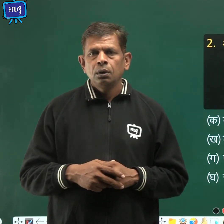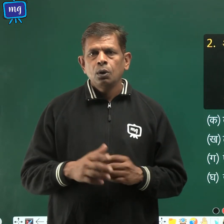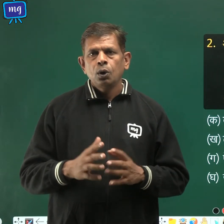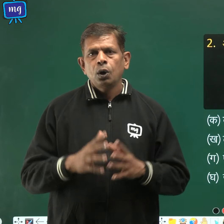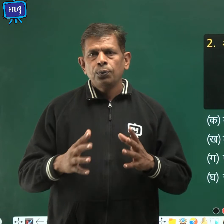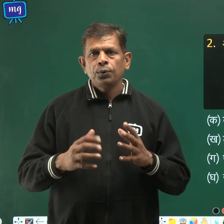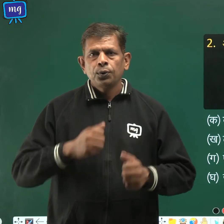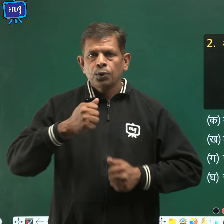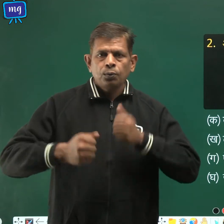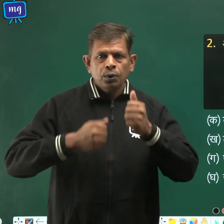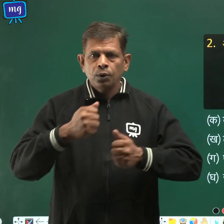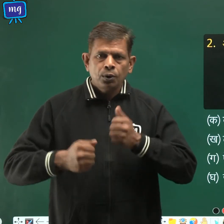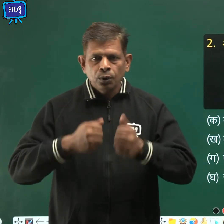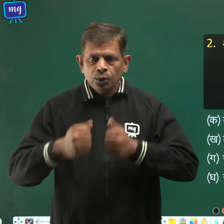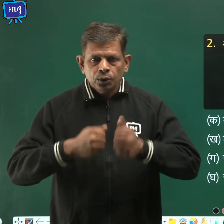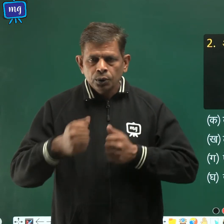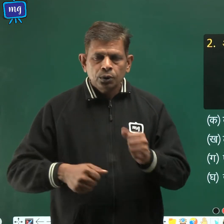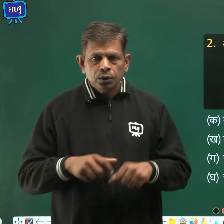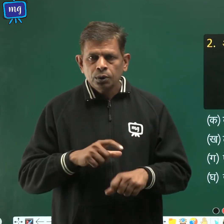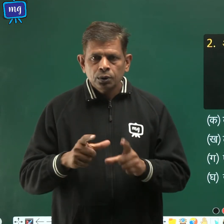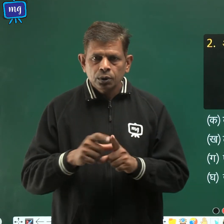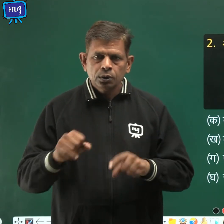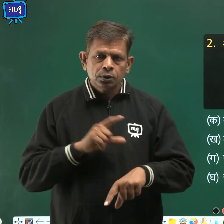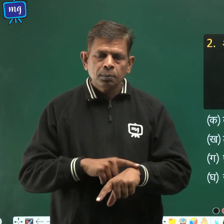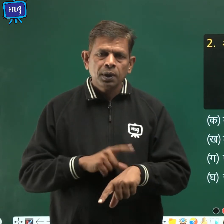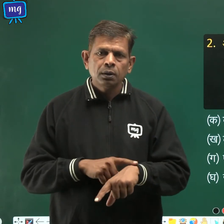अत्यधिक व्यायाम करते समय